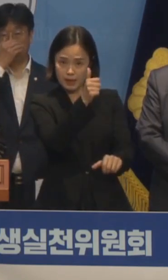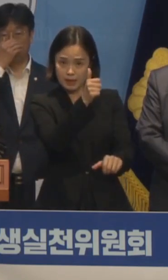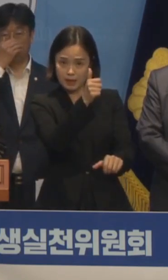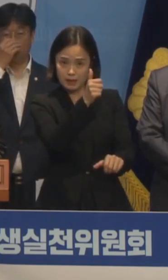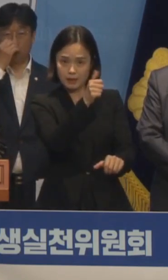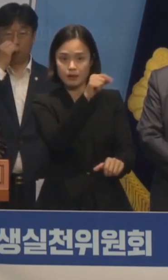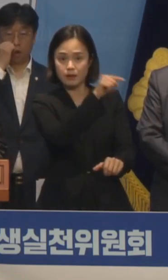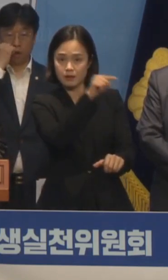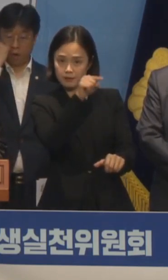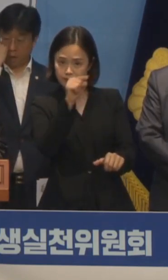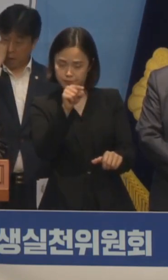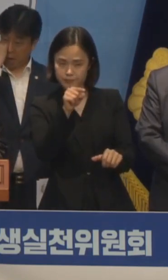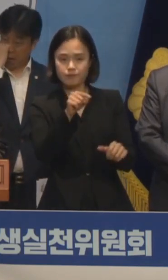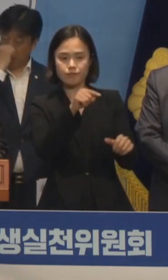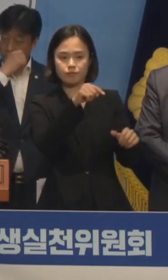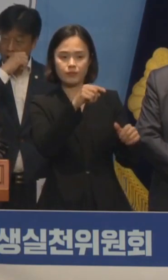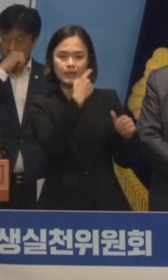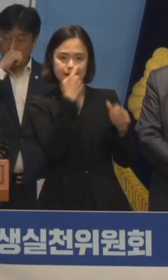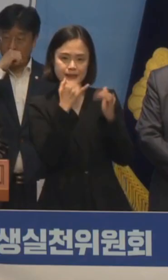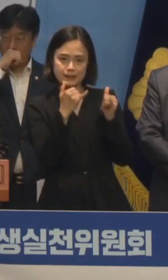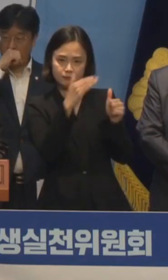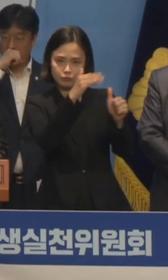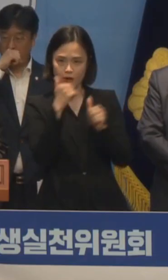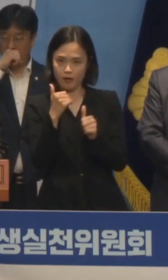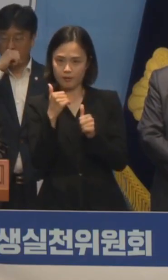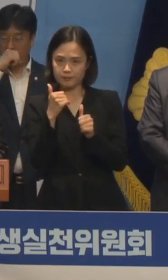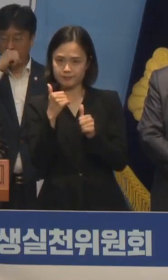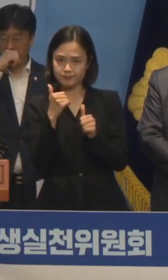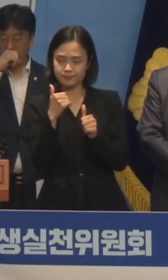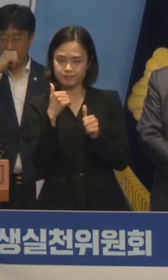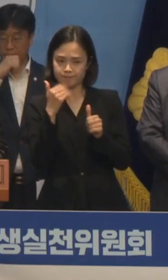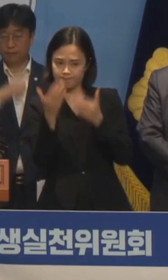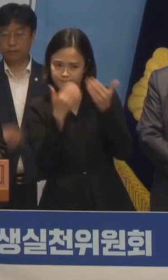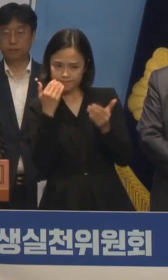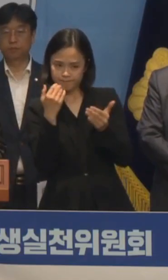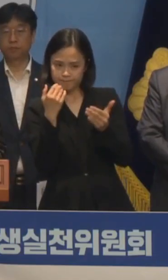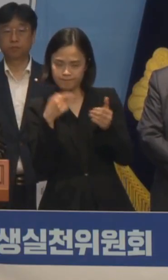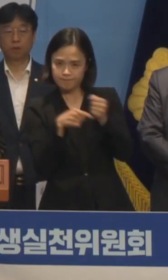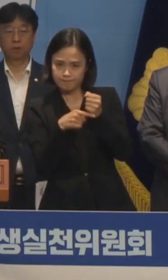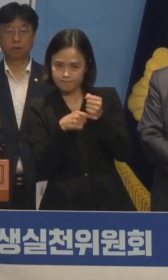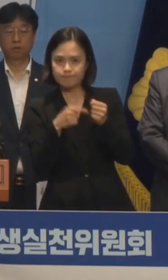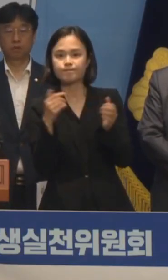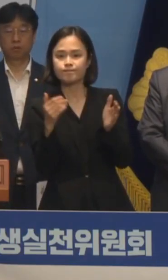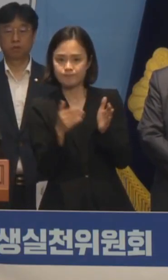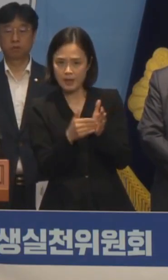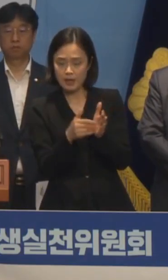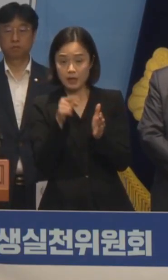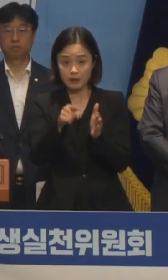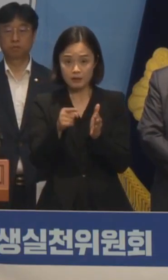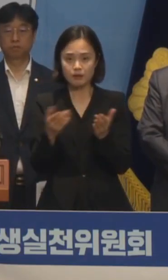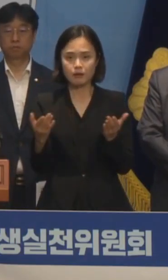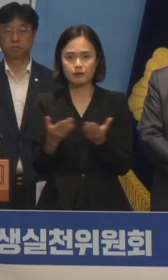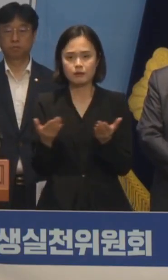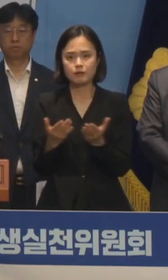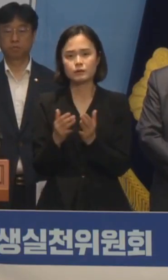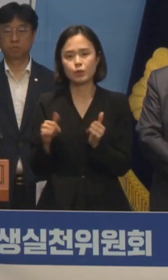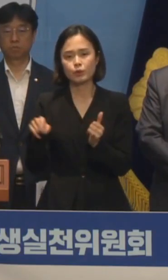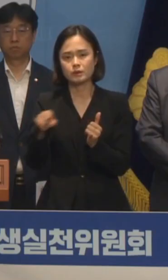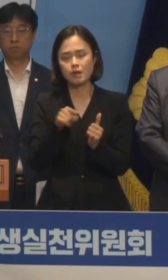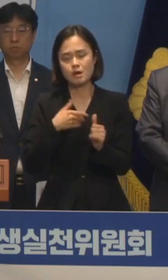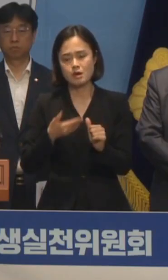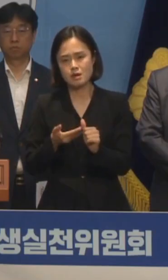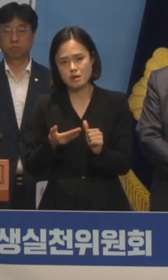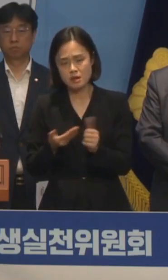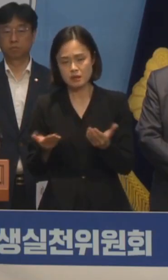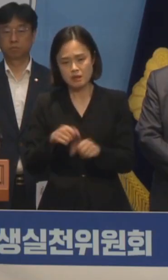출석을 했습니다. 국회는 노동자를 사망에 이르게 한 열악한 노동 조건에 대해서 책임을 묻고 노동 환경에 대한